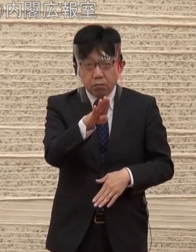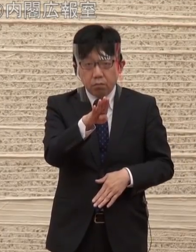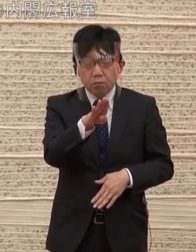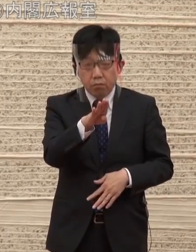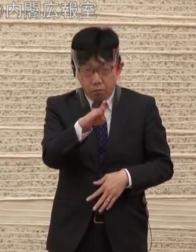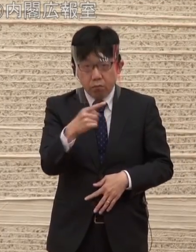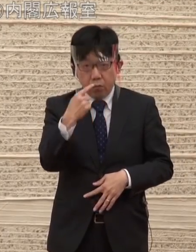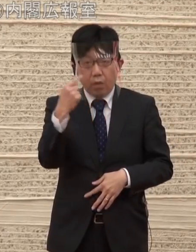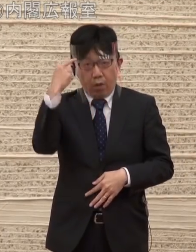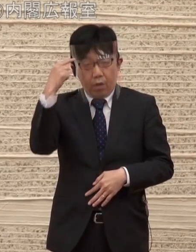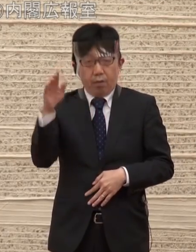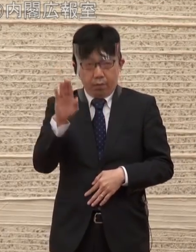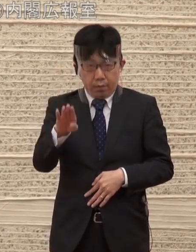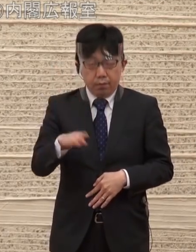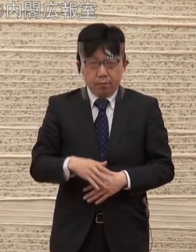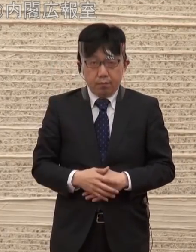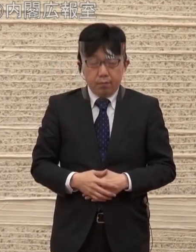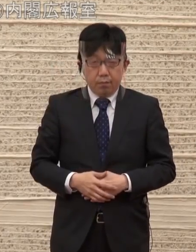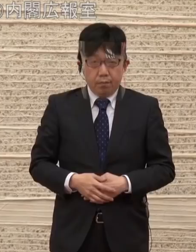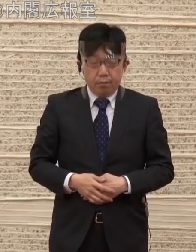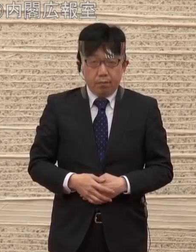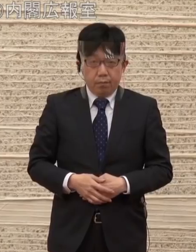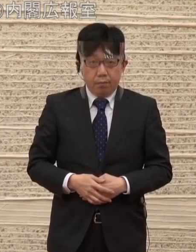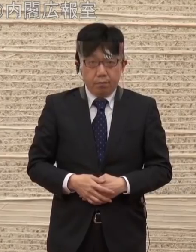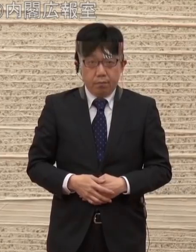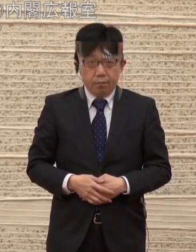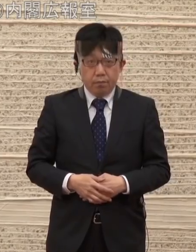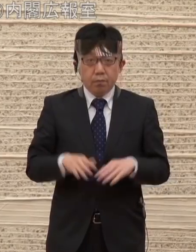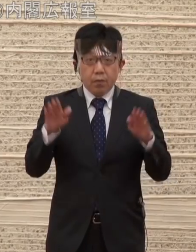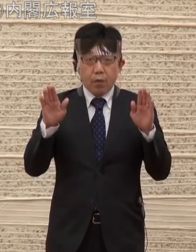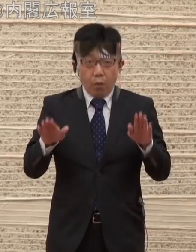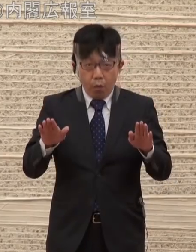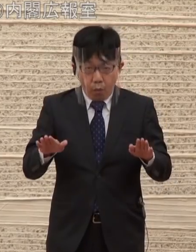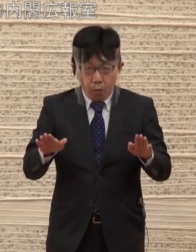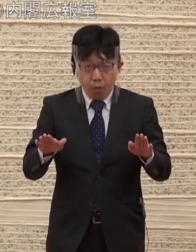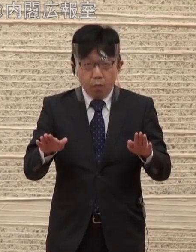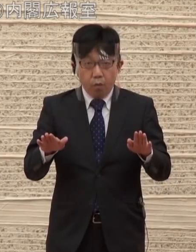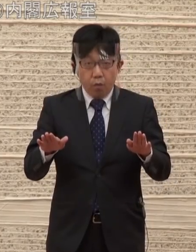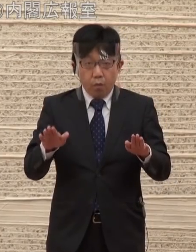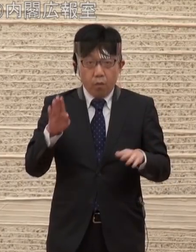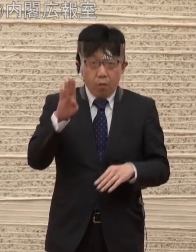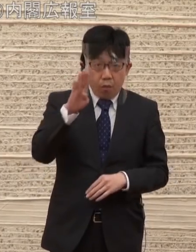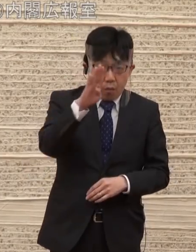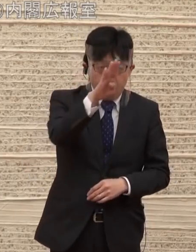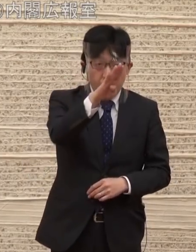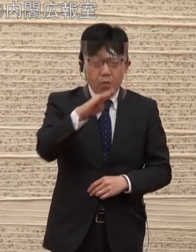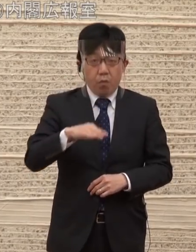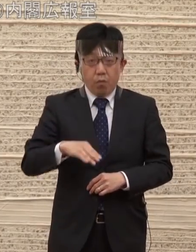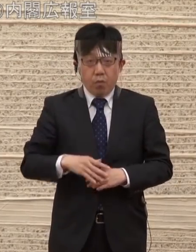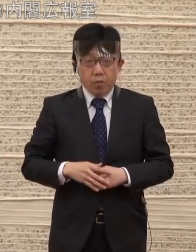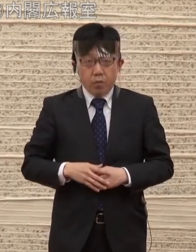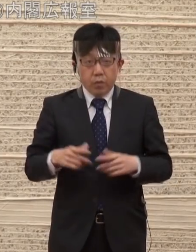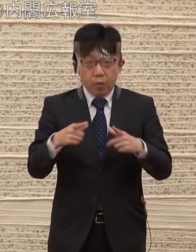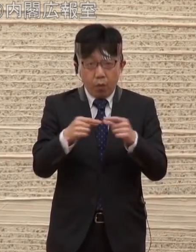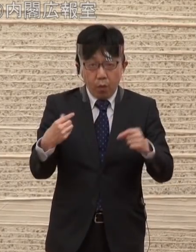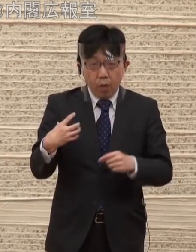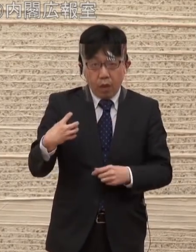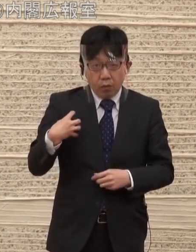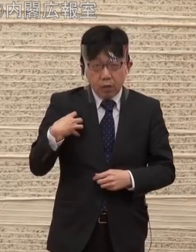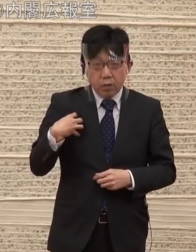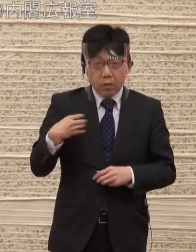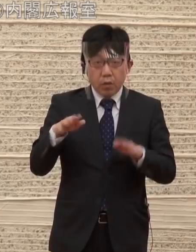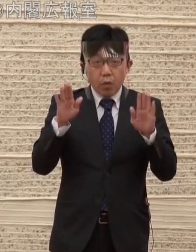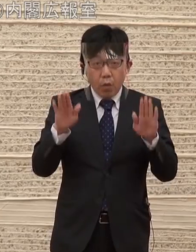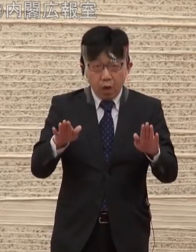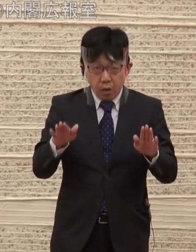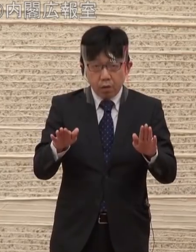ますそして今後のですね日本の役割としてはですね今回のような